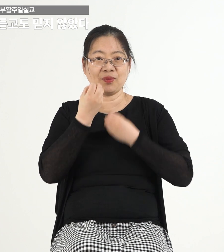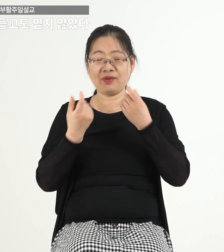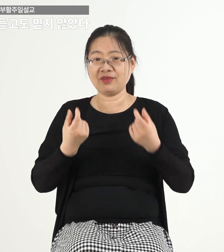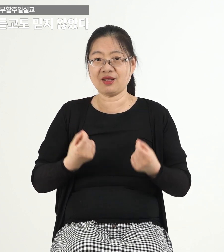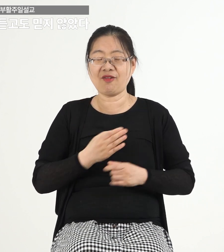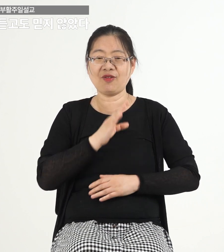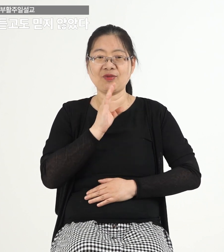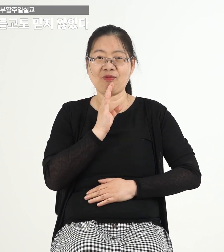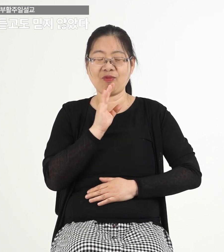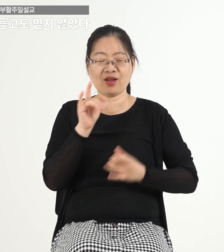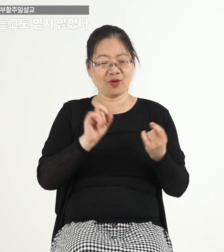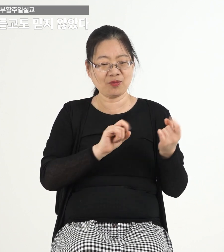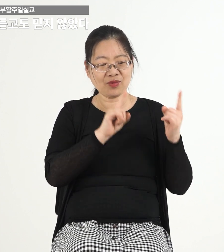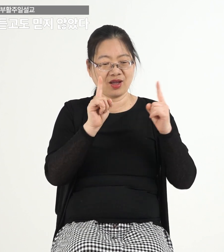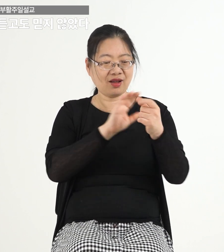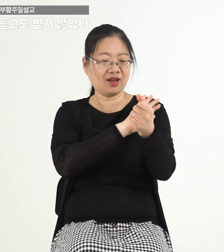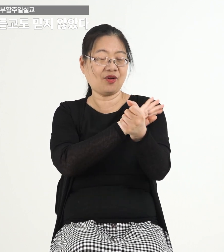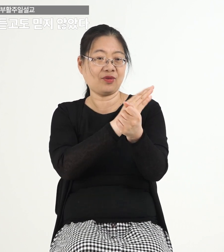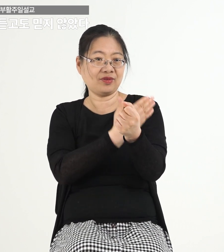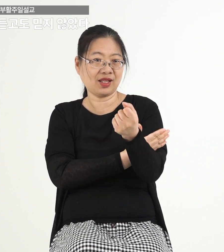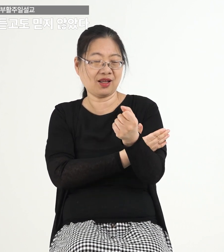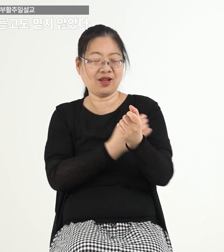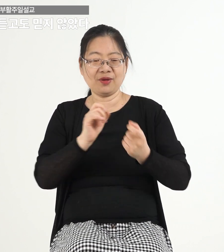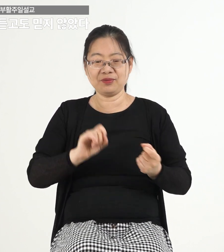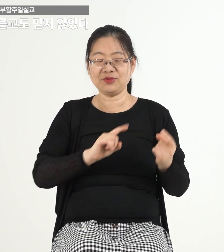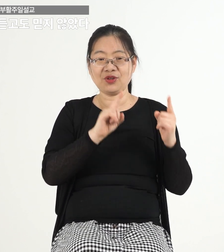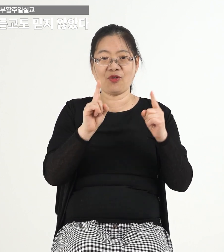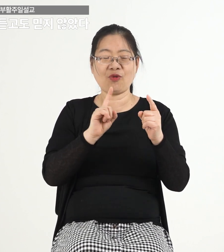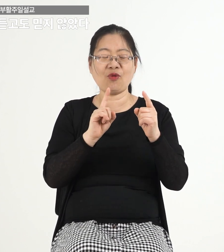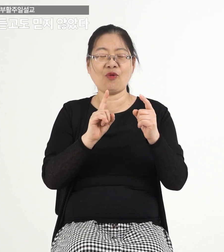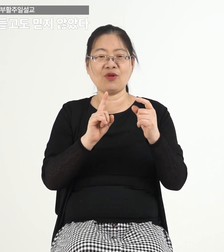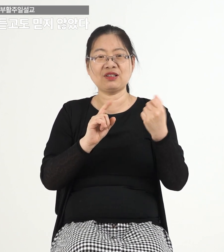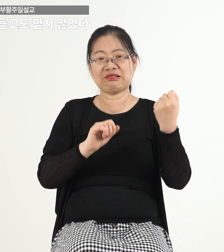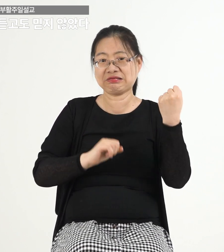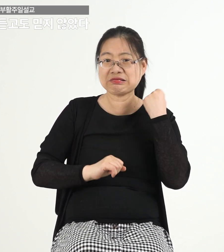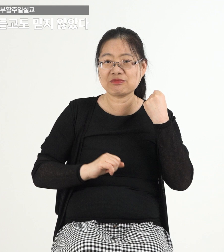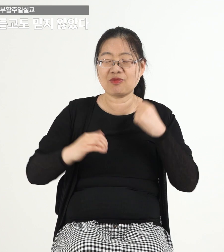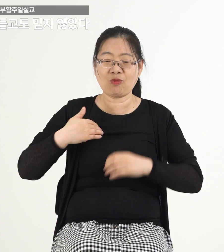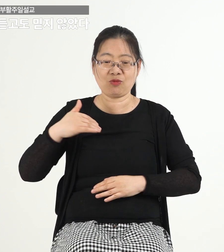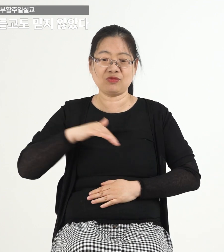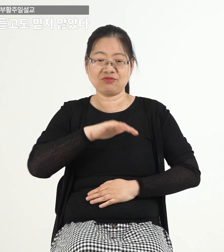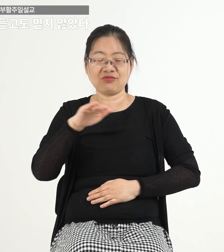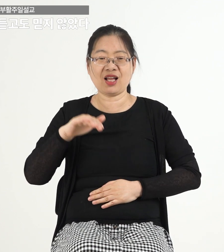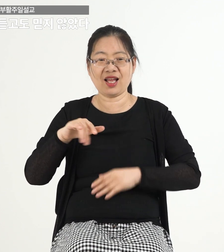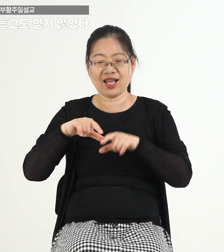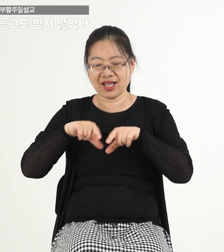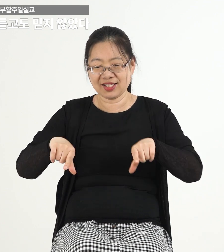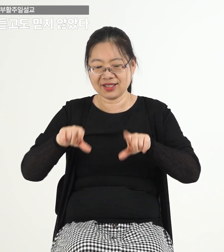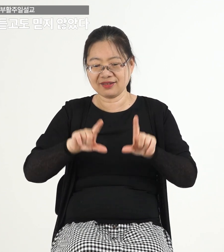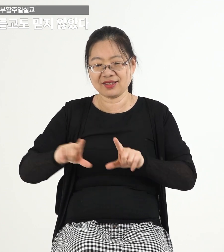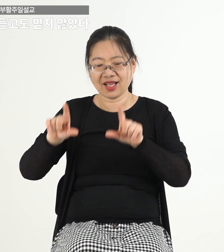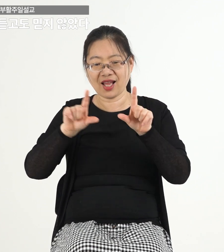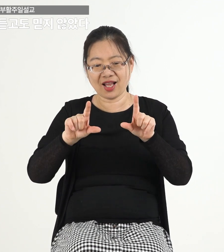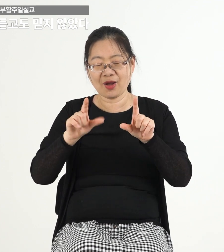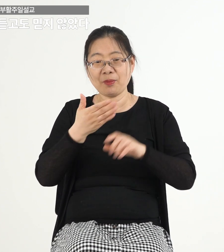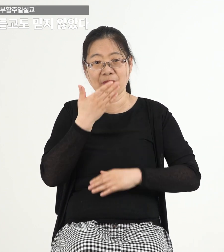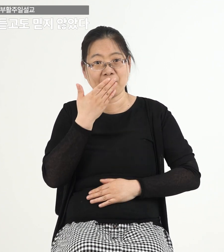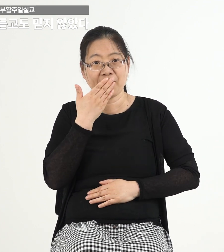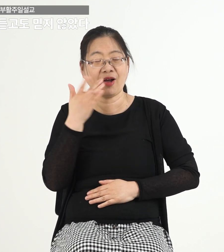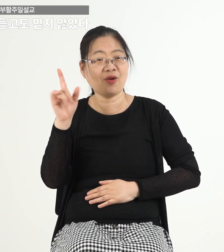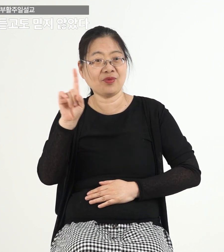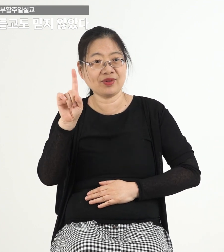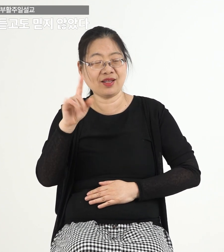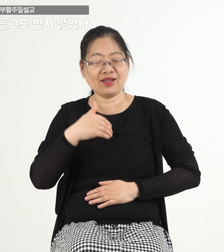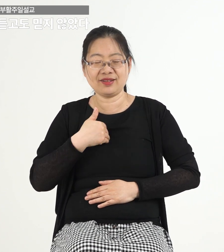정말 부활의 권세와 부활의 능력으로 우리가 일상을 살아내고 있는가.